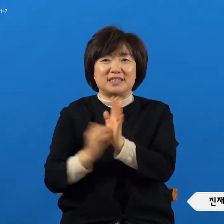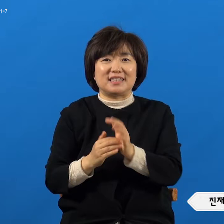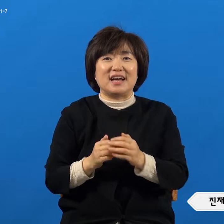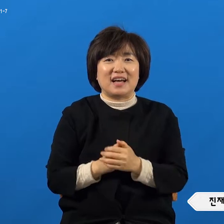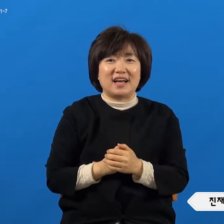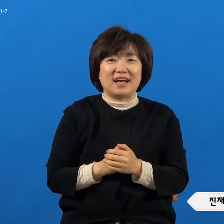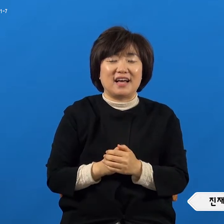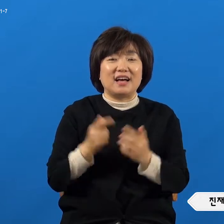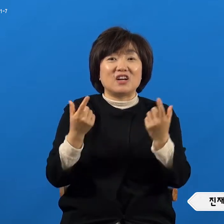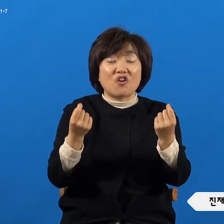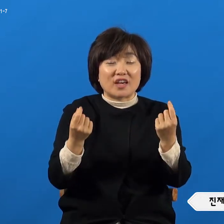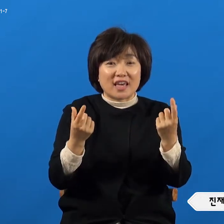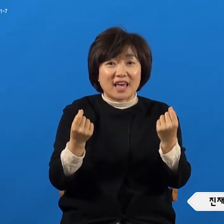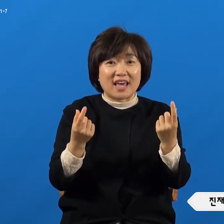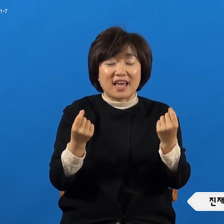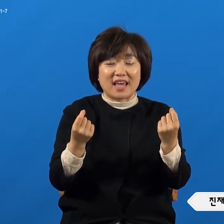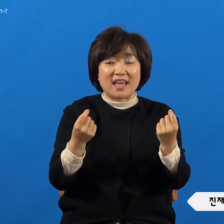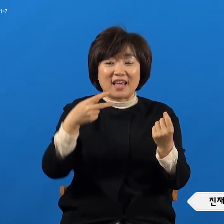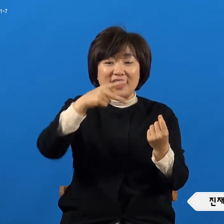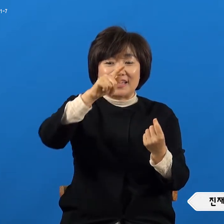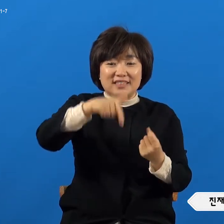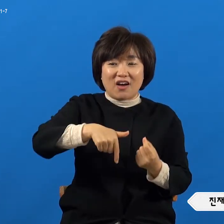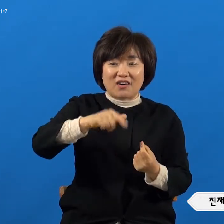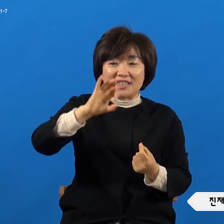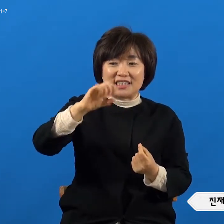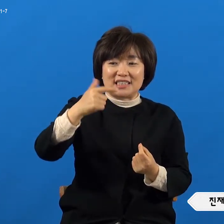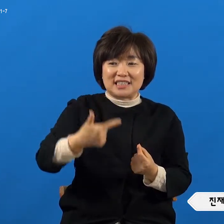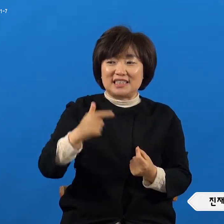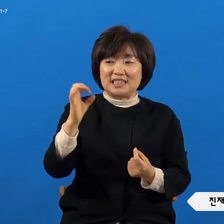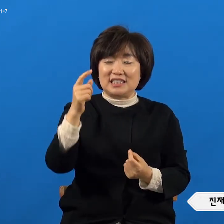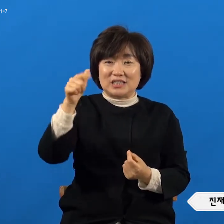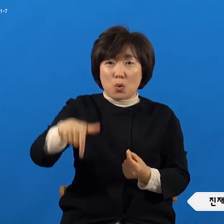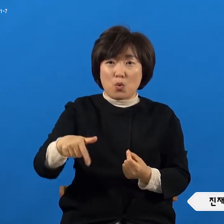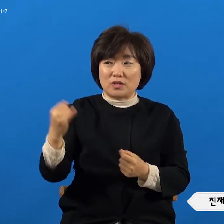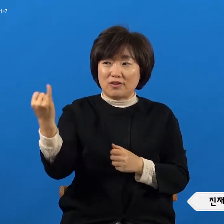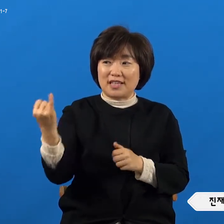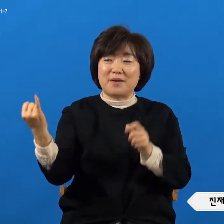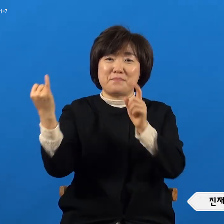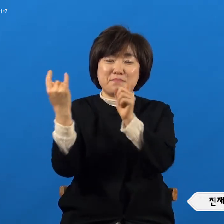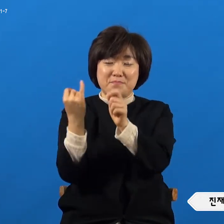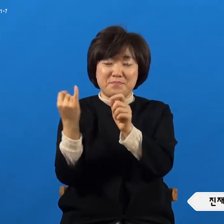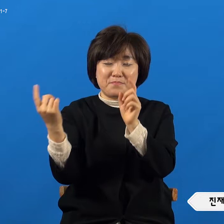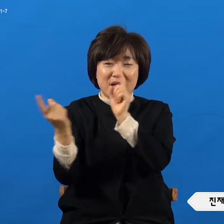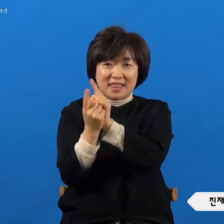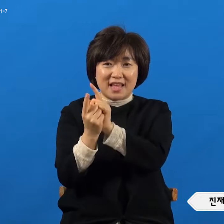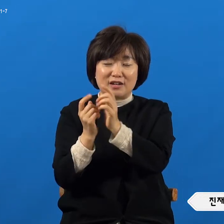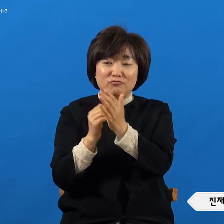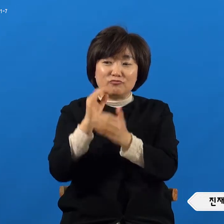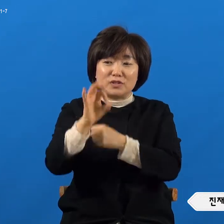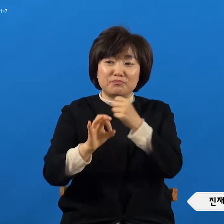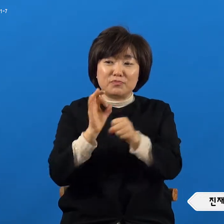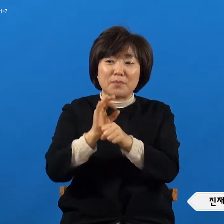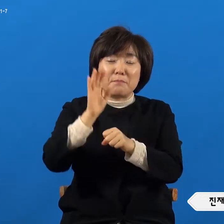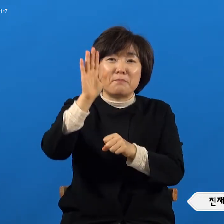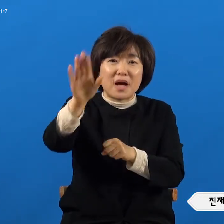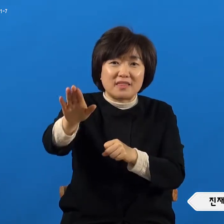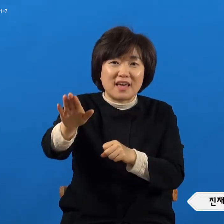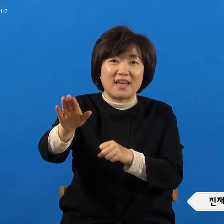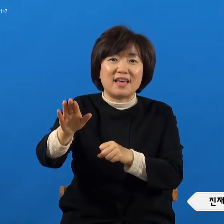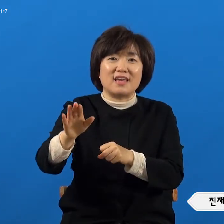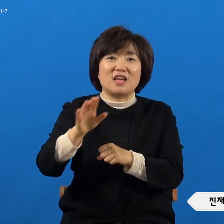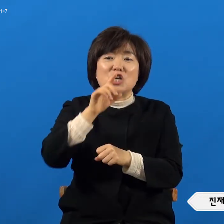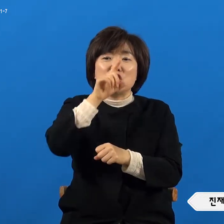그래서 그렇게 석은옥 여사를 만난 지 10년 만에 연세대를 졸업하고 미국 유학을